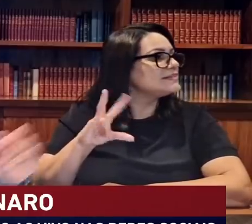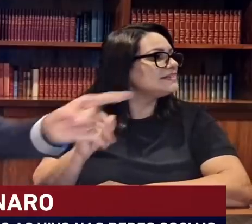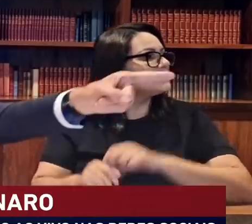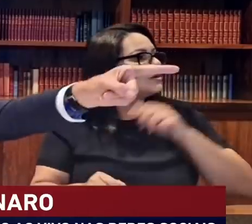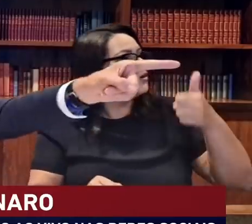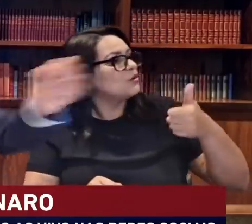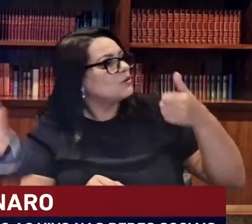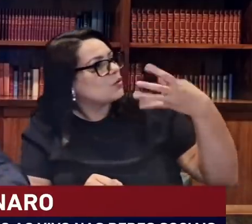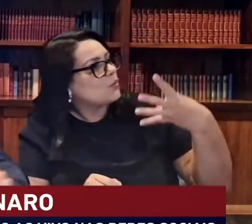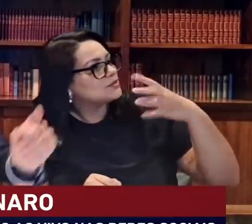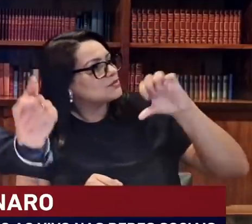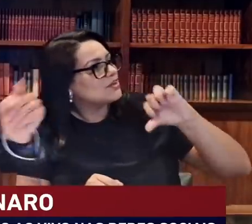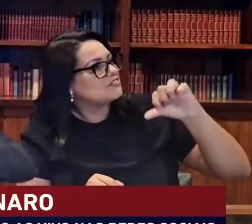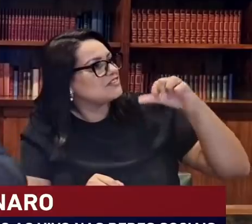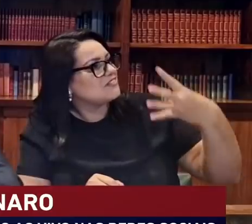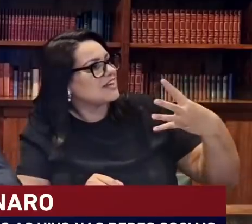Parabéns, você sabe o que eu já falei.